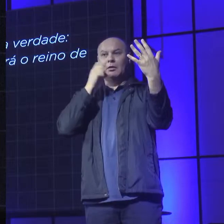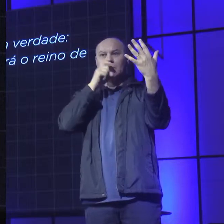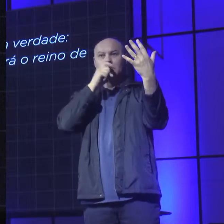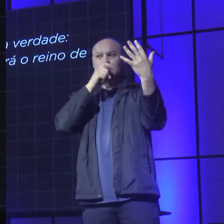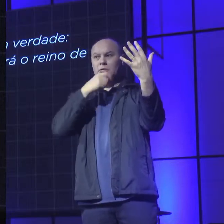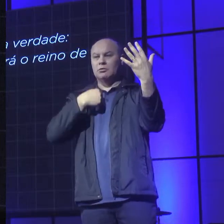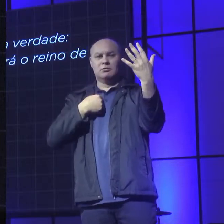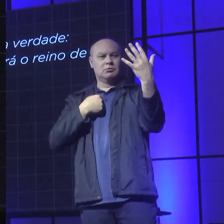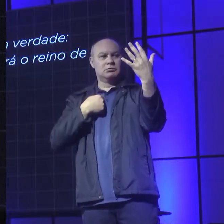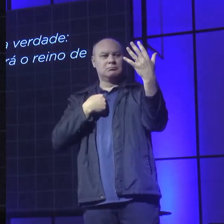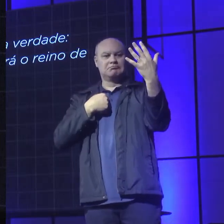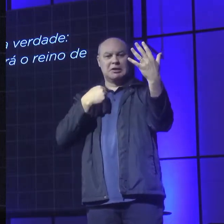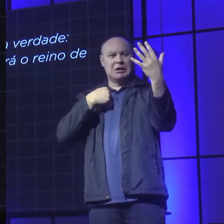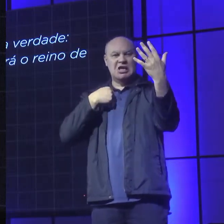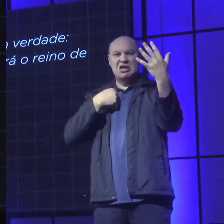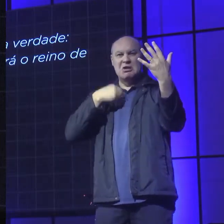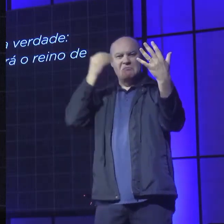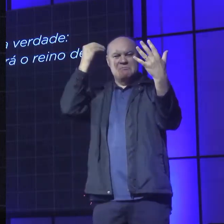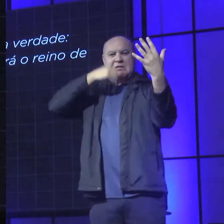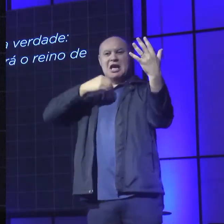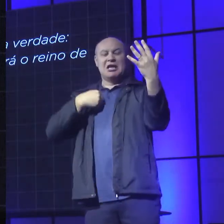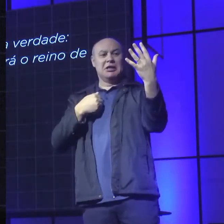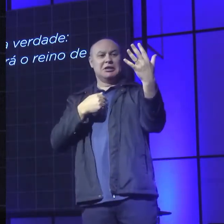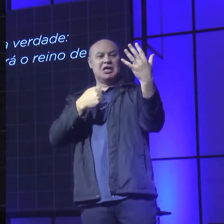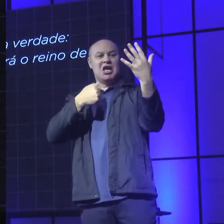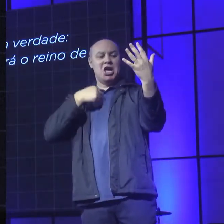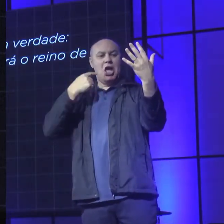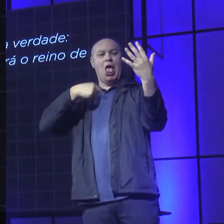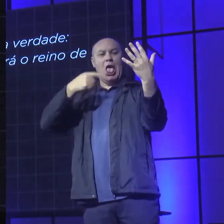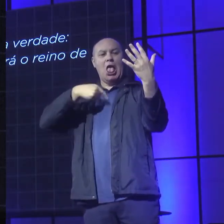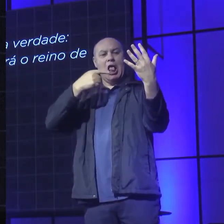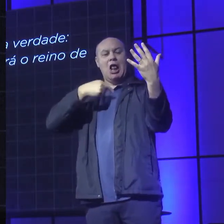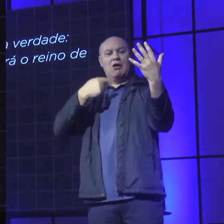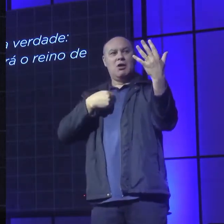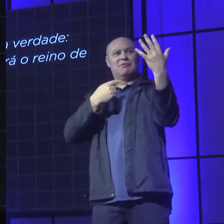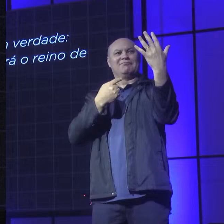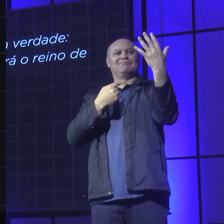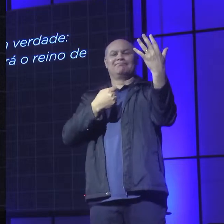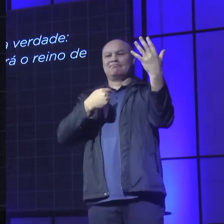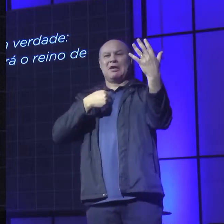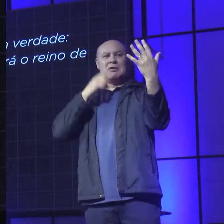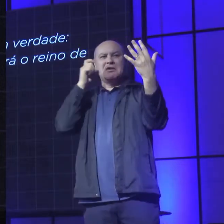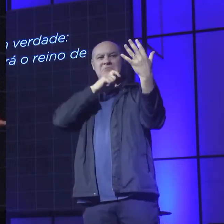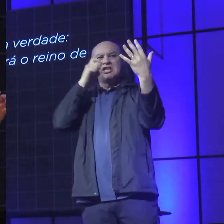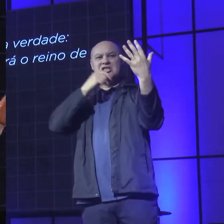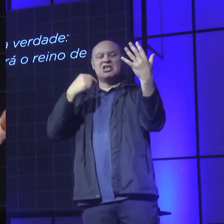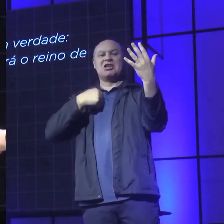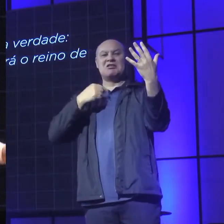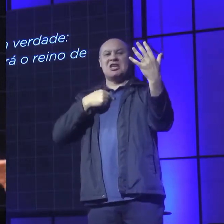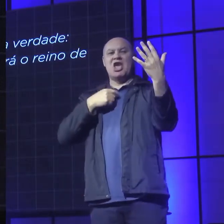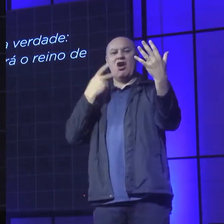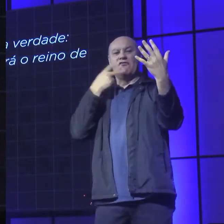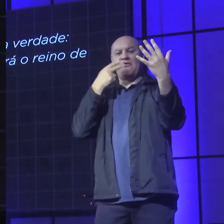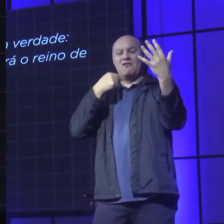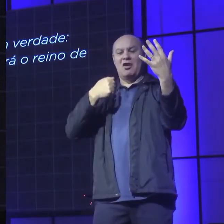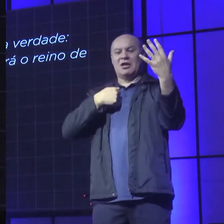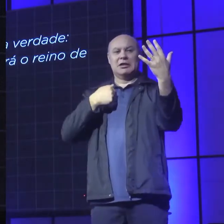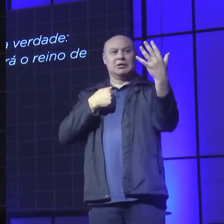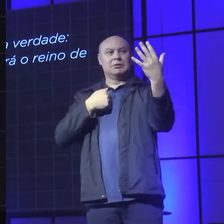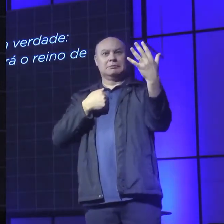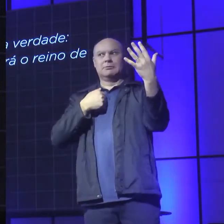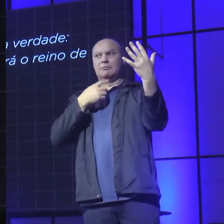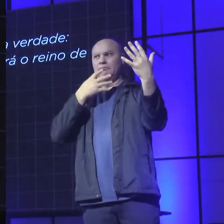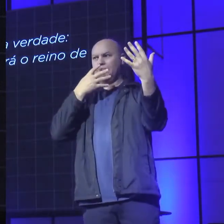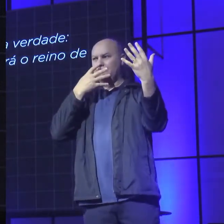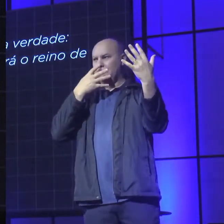um enrolão. Como foi falado na quinta-feira, um procrastinador, um cara que só empurra com a barriga. Se alguém não for